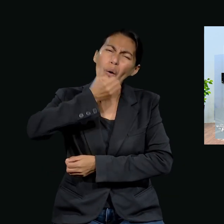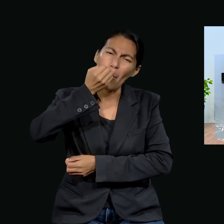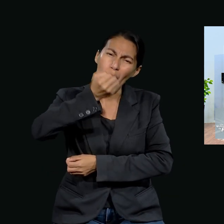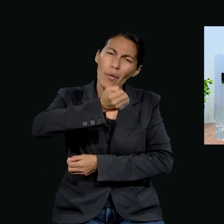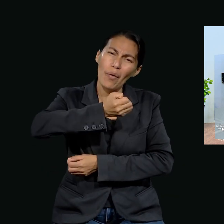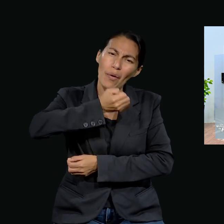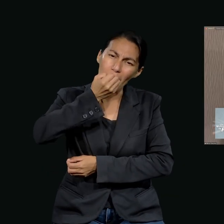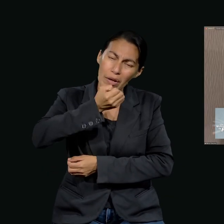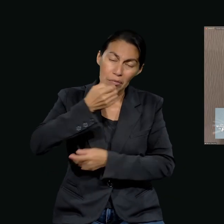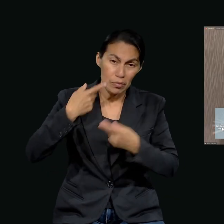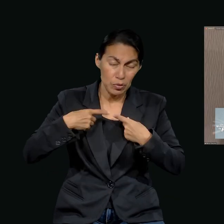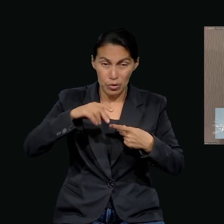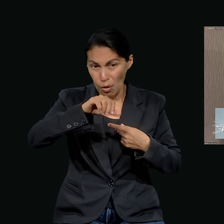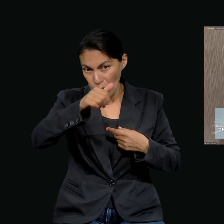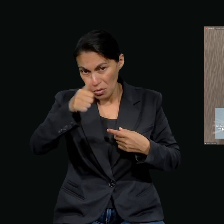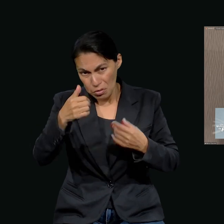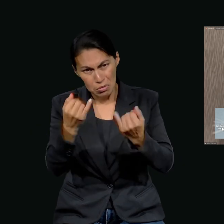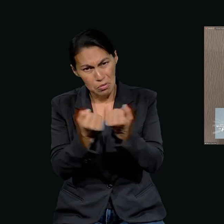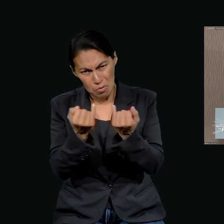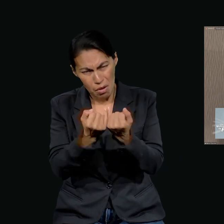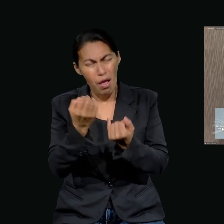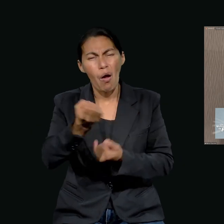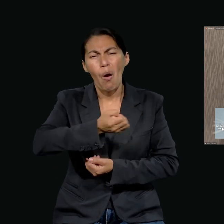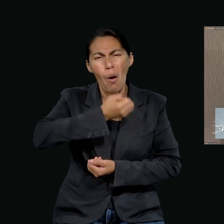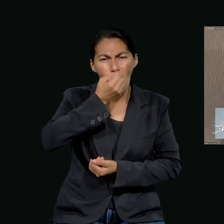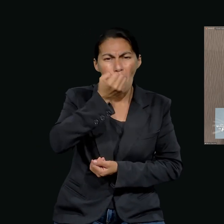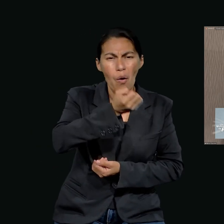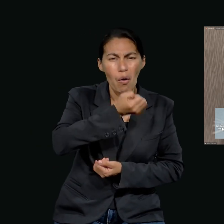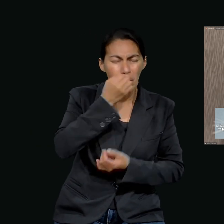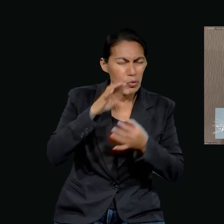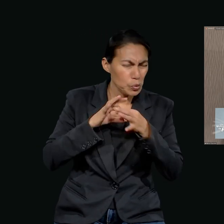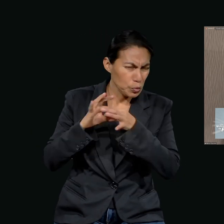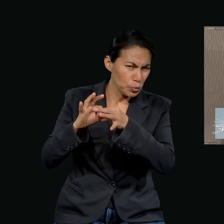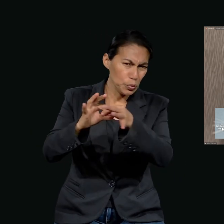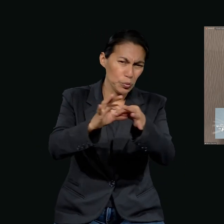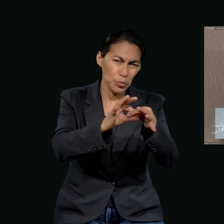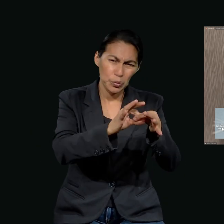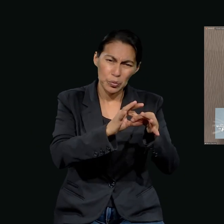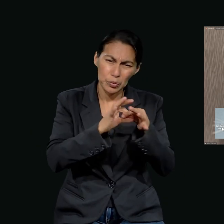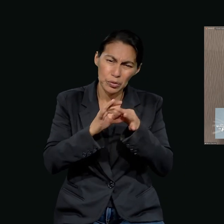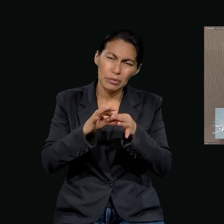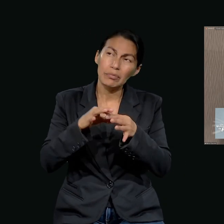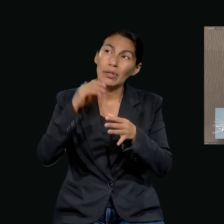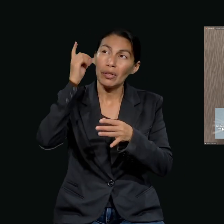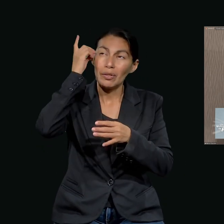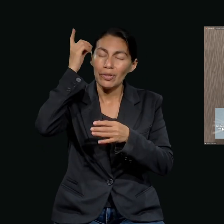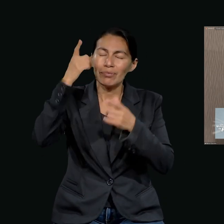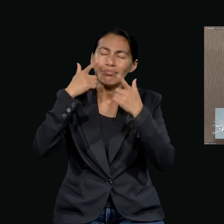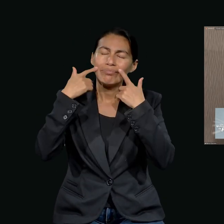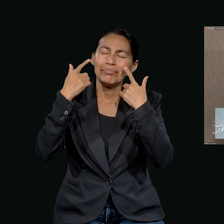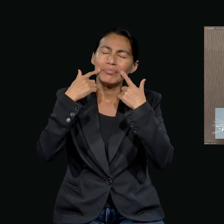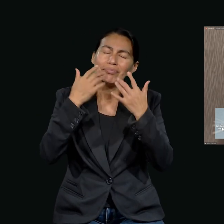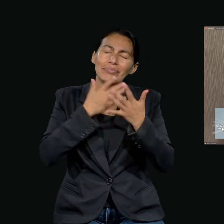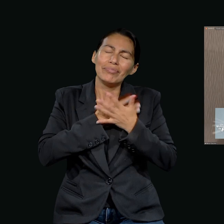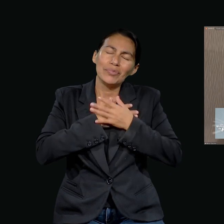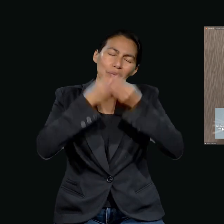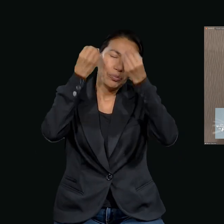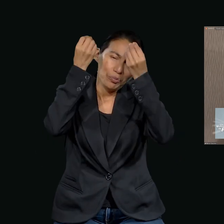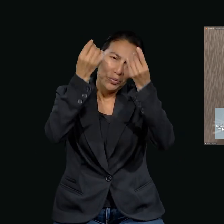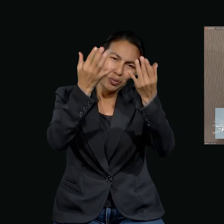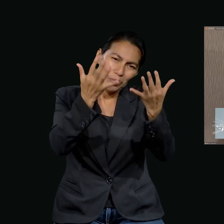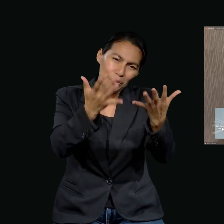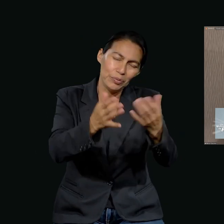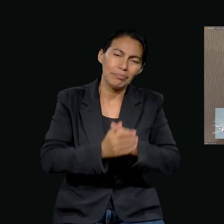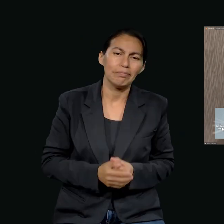decisión Amén Rosa No te vamos a dejar Y estaremos Orando por ti Nos uniremos Para